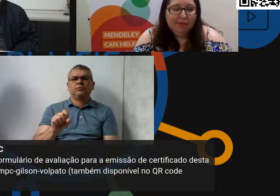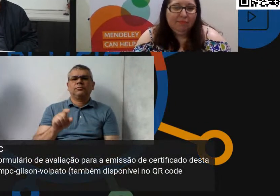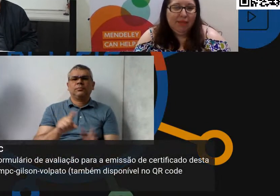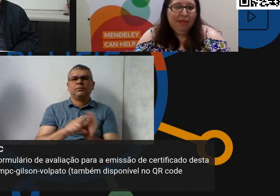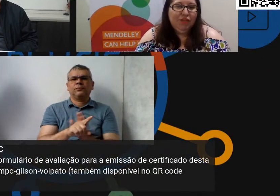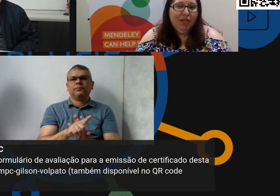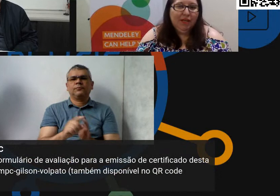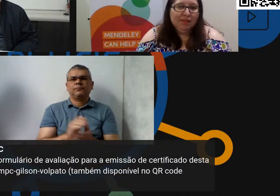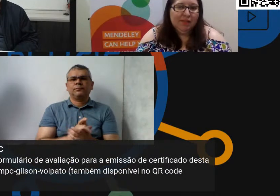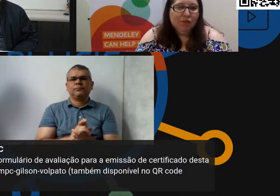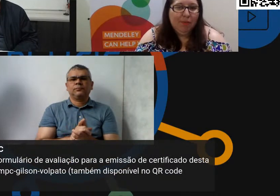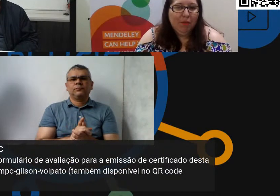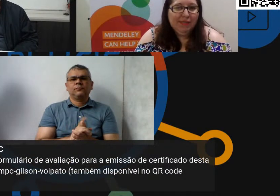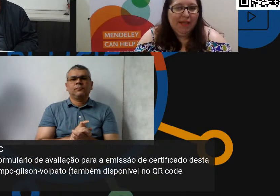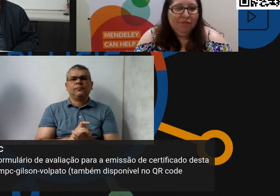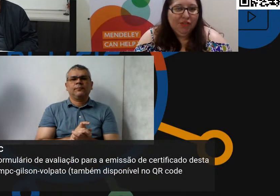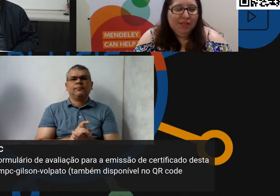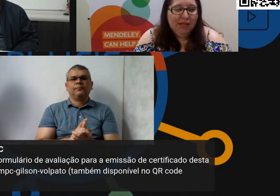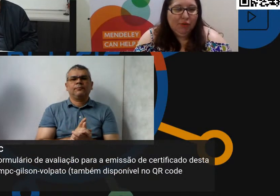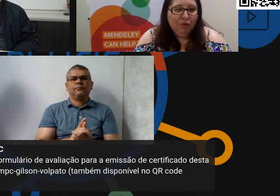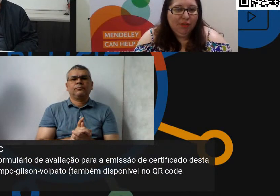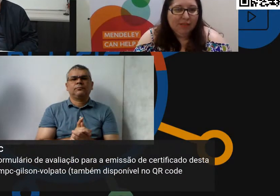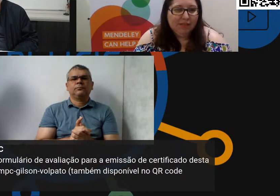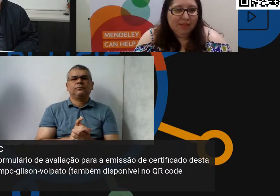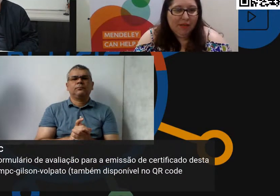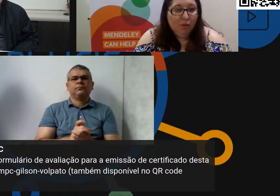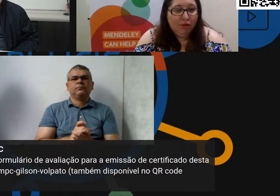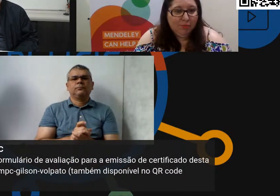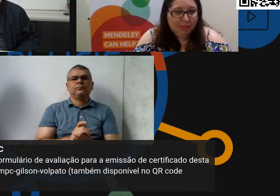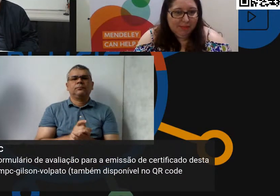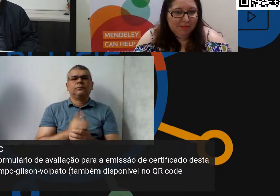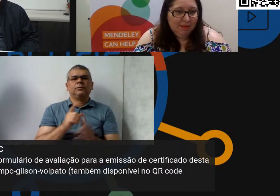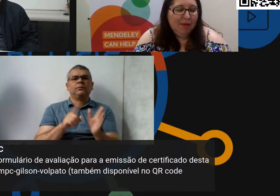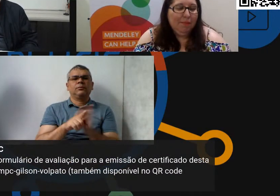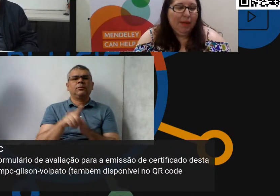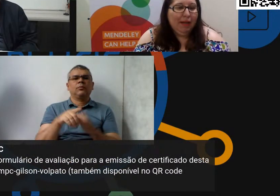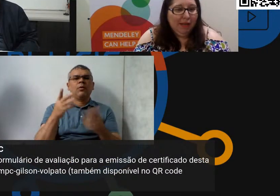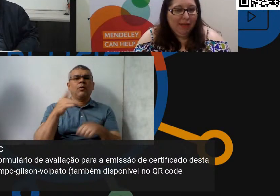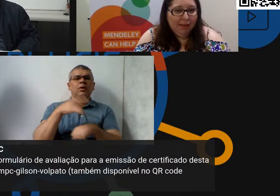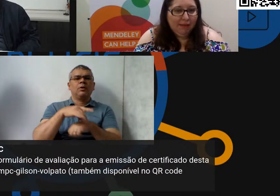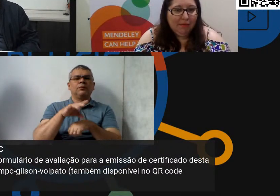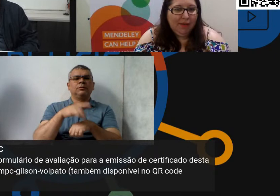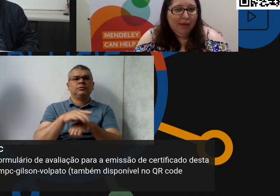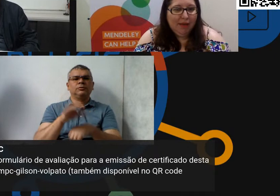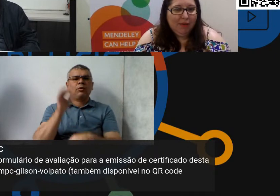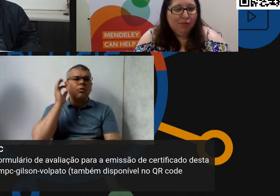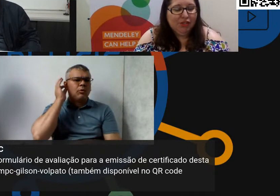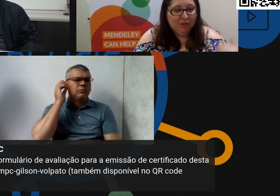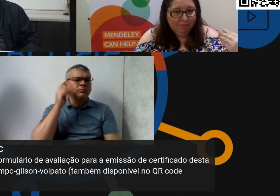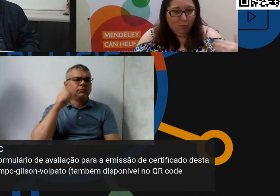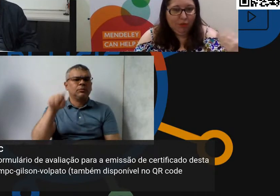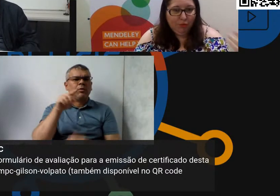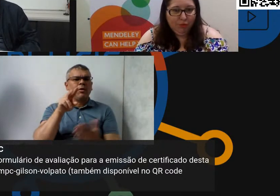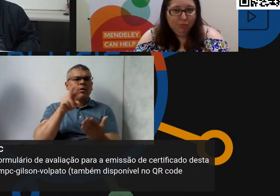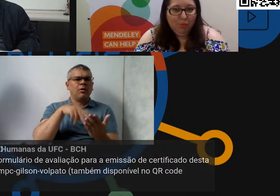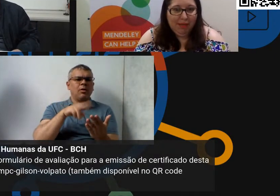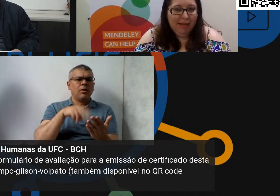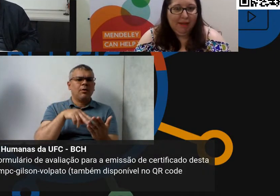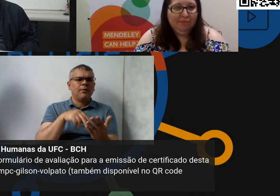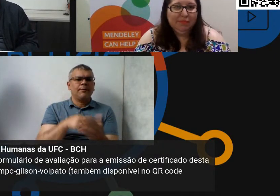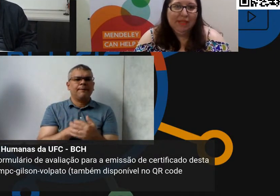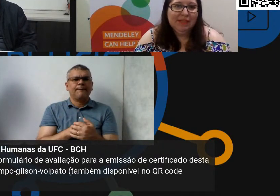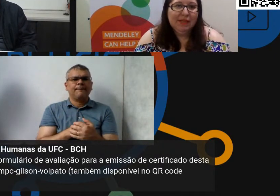você tem dicas sobre quais revistas eletrônicas seriam ótimas para ler com o intuito